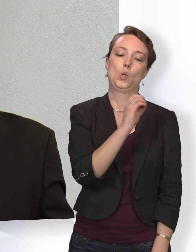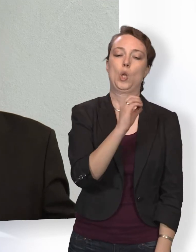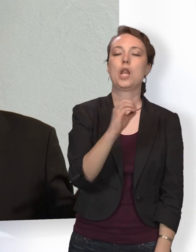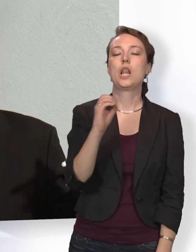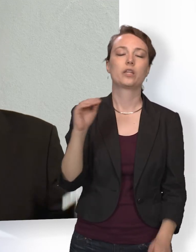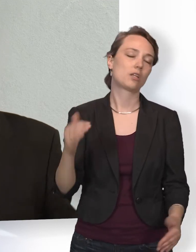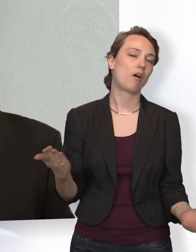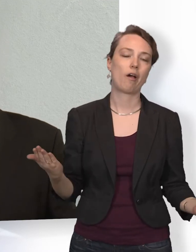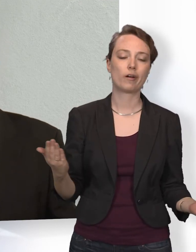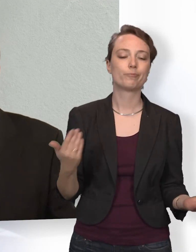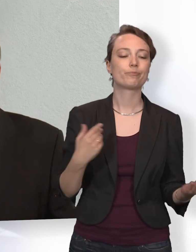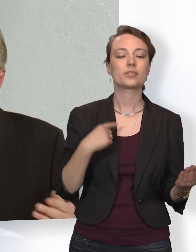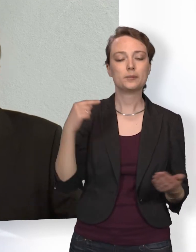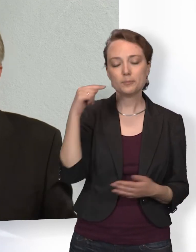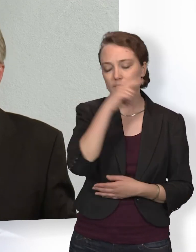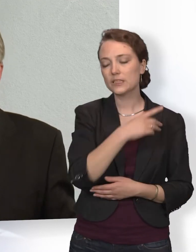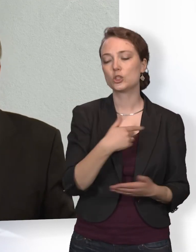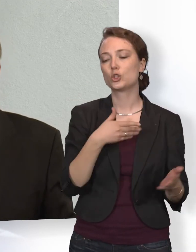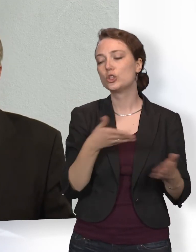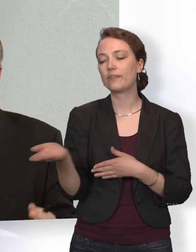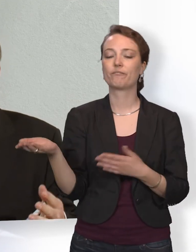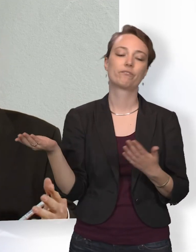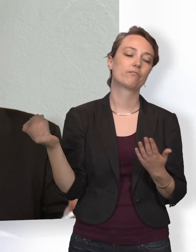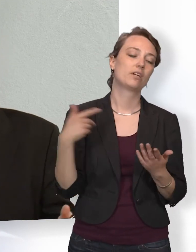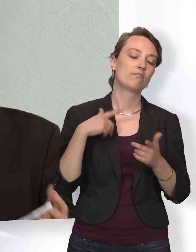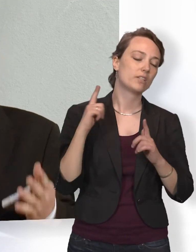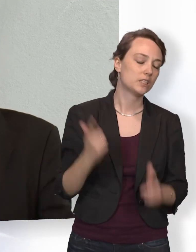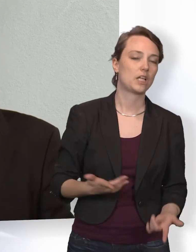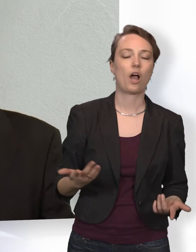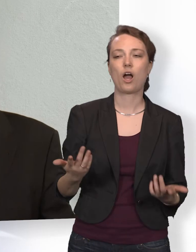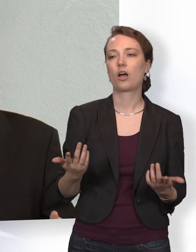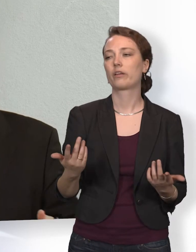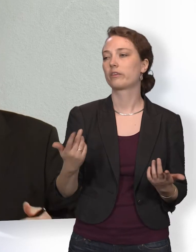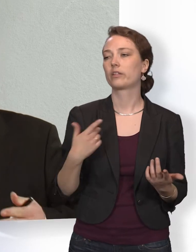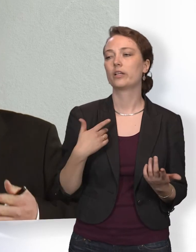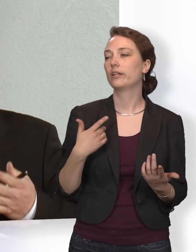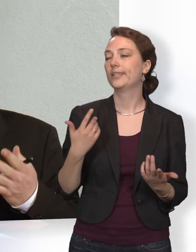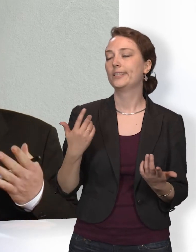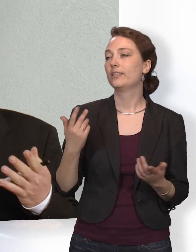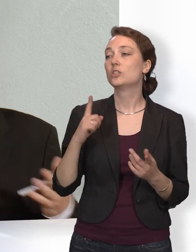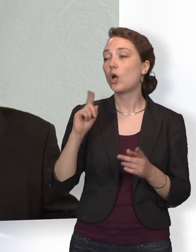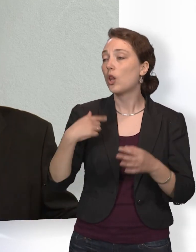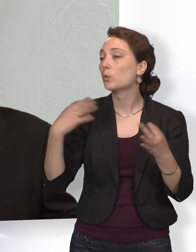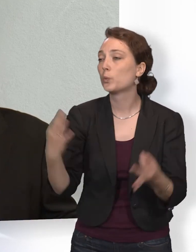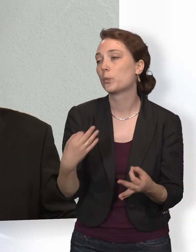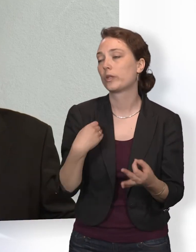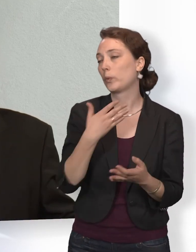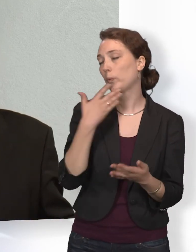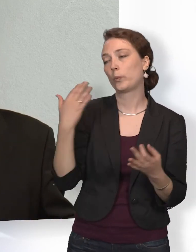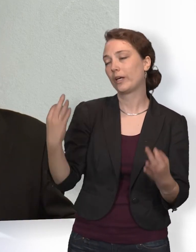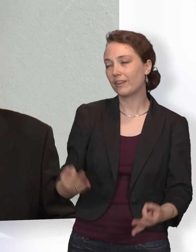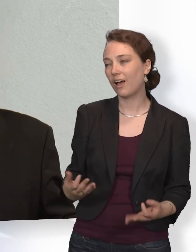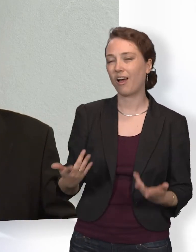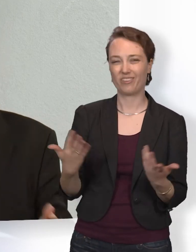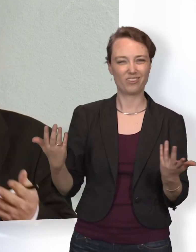all das, was uns misslungen ist, wo wir versagt haben, wo wir anderen etwas schuldig geblieben sind. Die Nullnummern stehen für